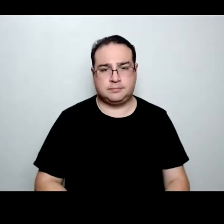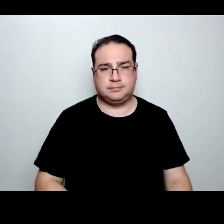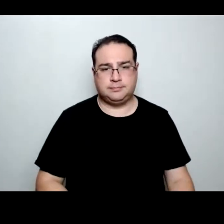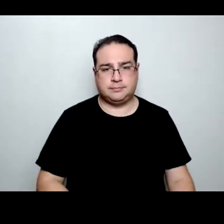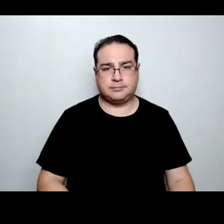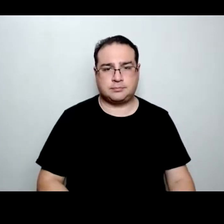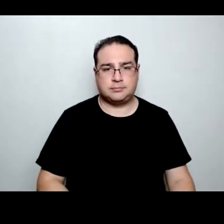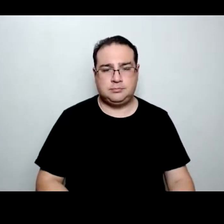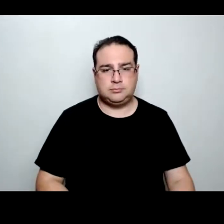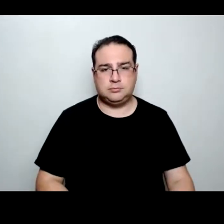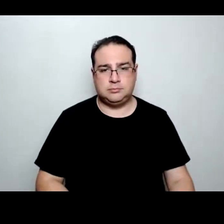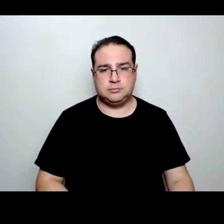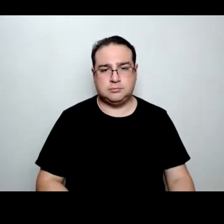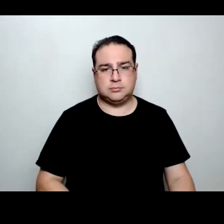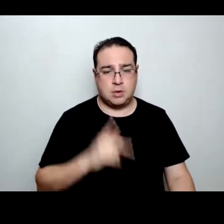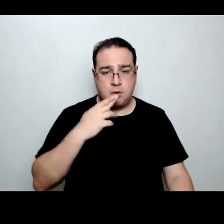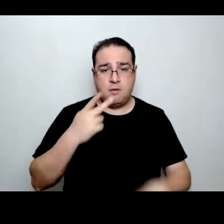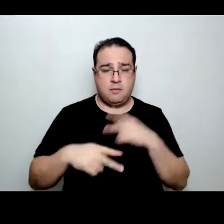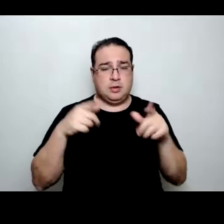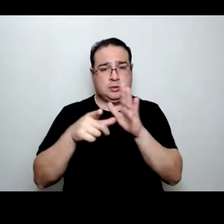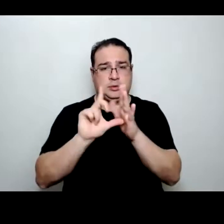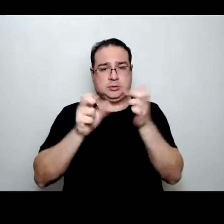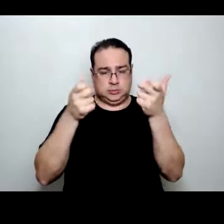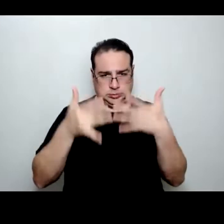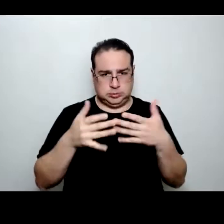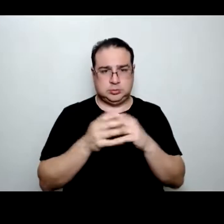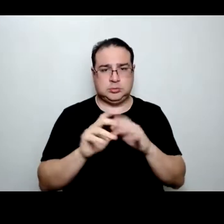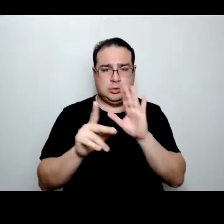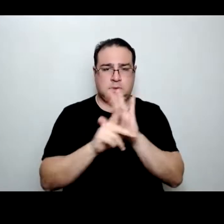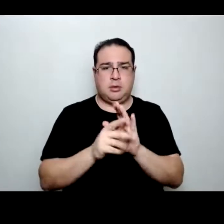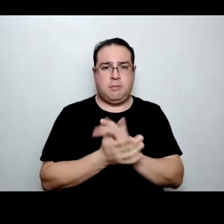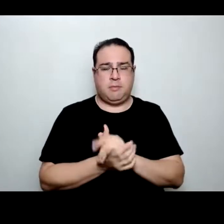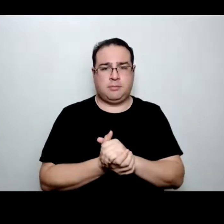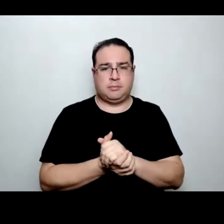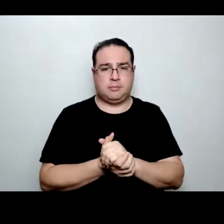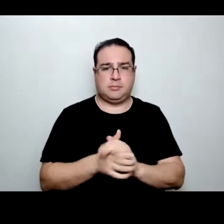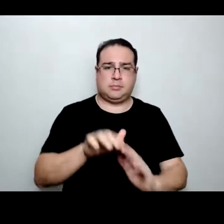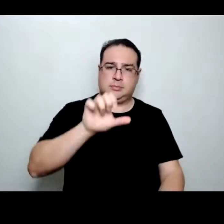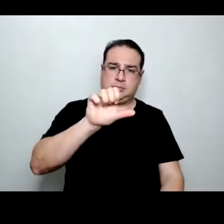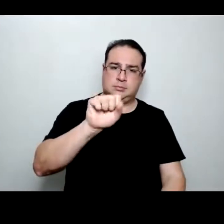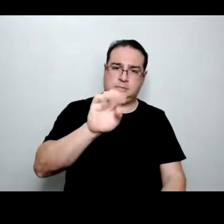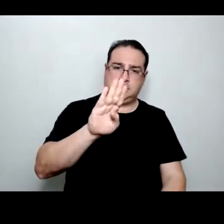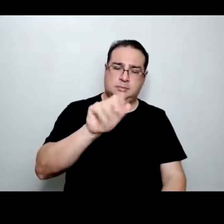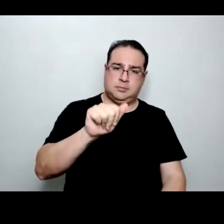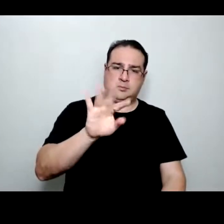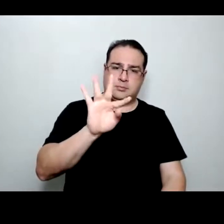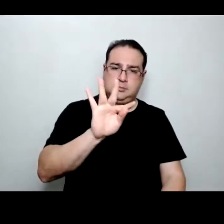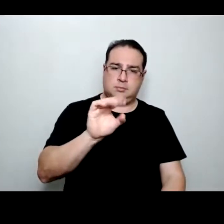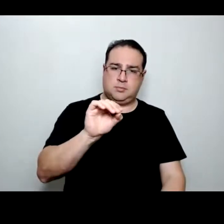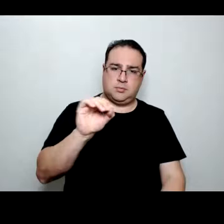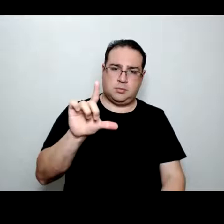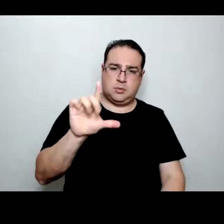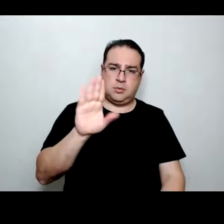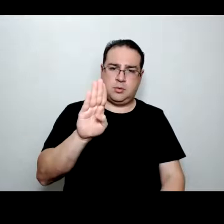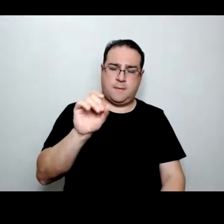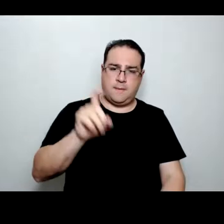que, como foram os mencionados pelo Sebastian, o Toolbox e